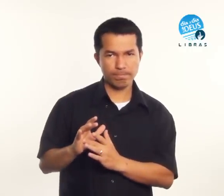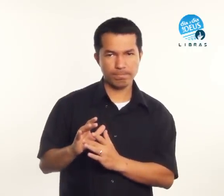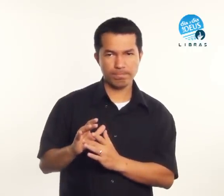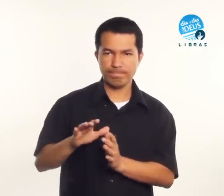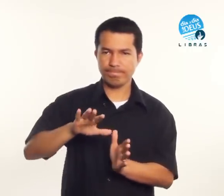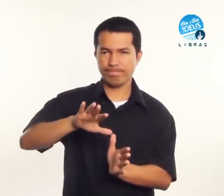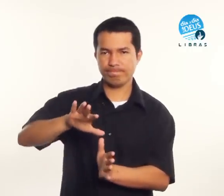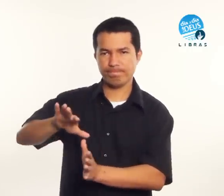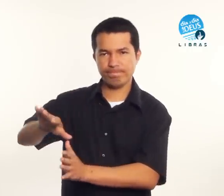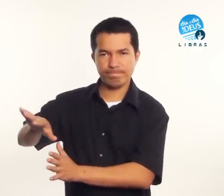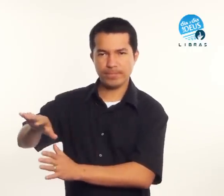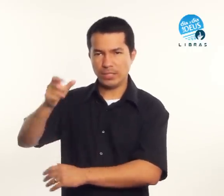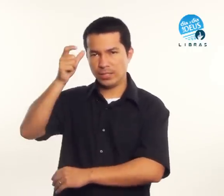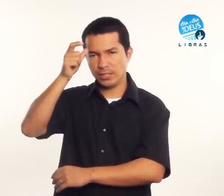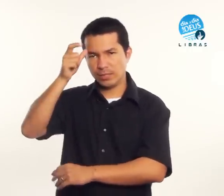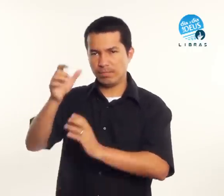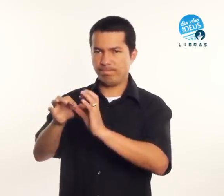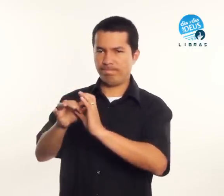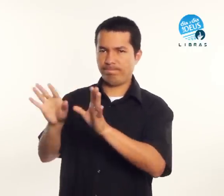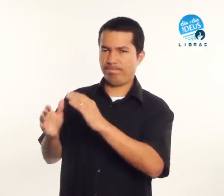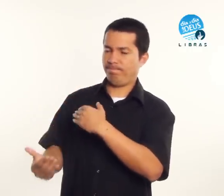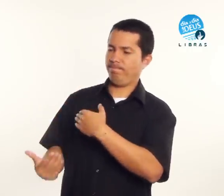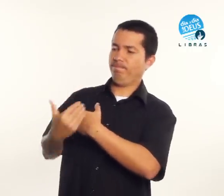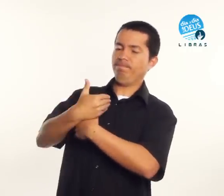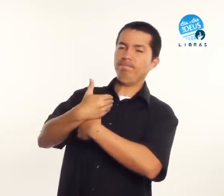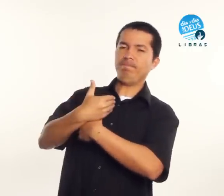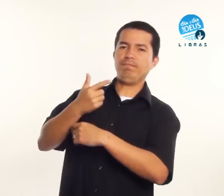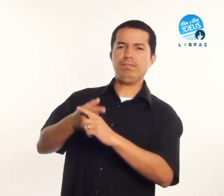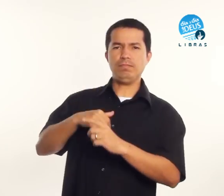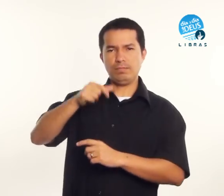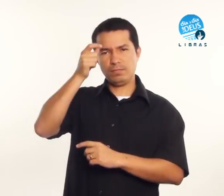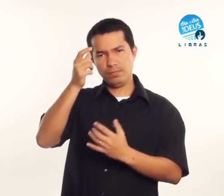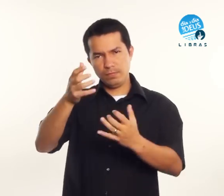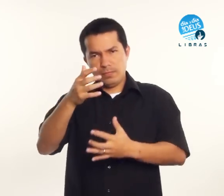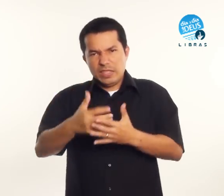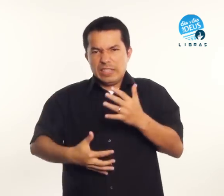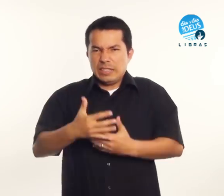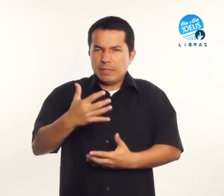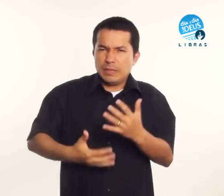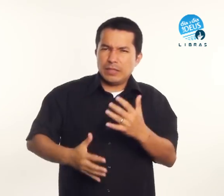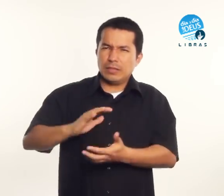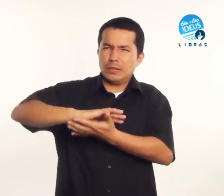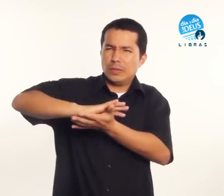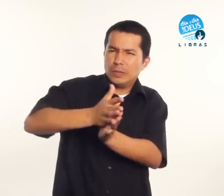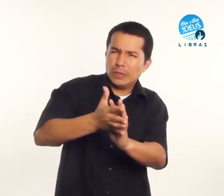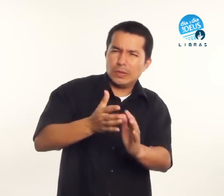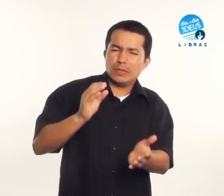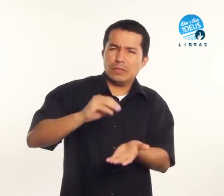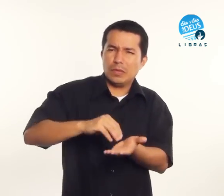casa, confusão na família, confusão no trabalho, porque eu não aprendo a ser